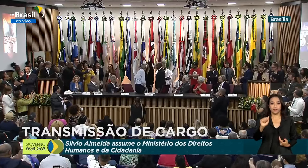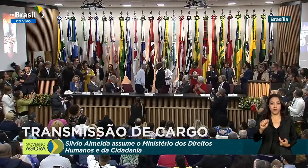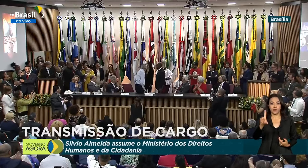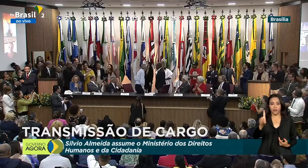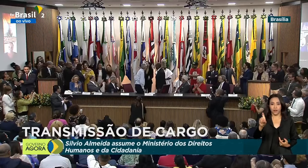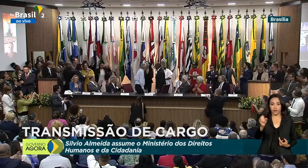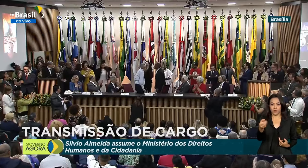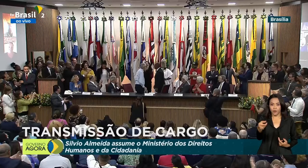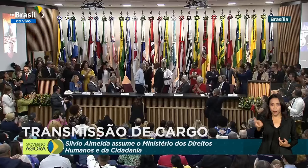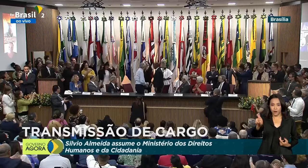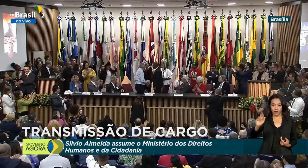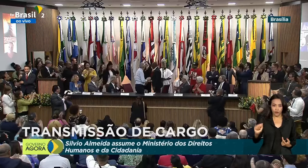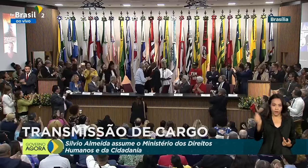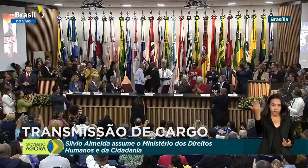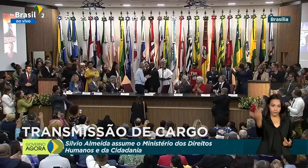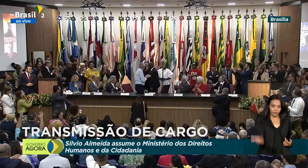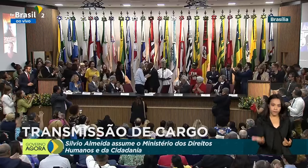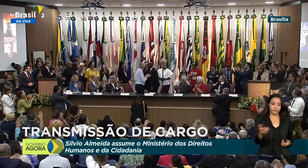Silva